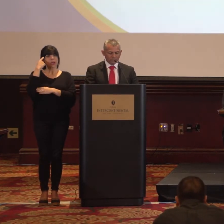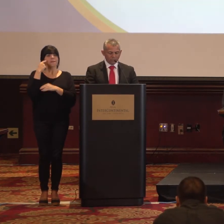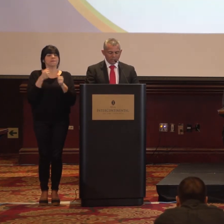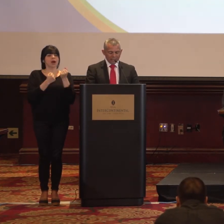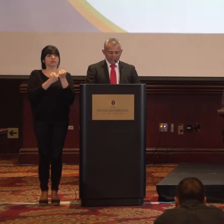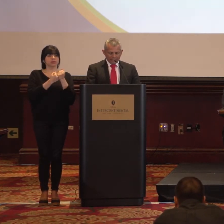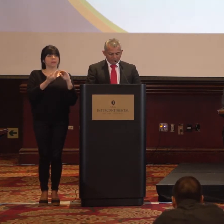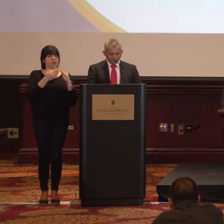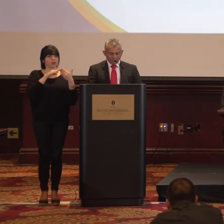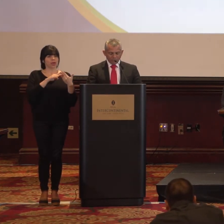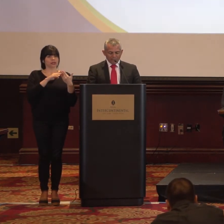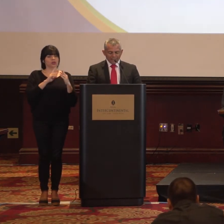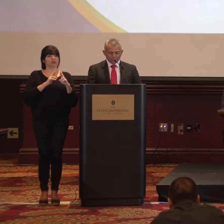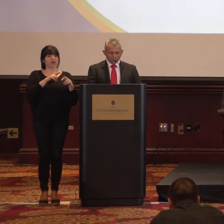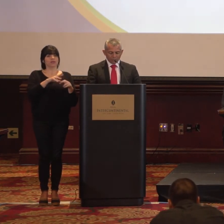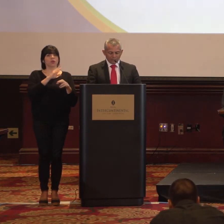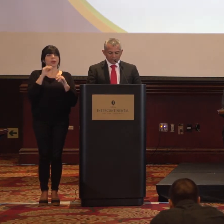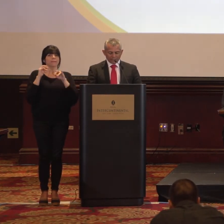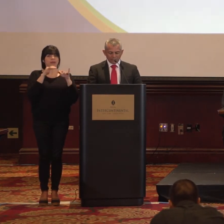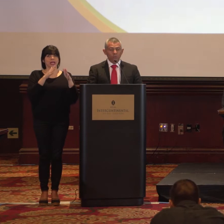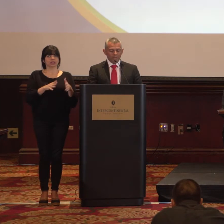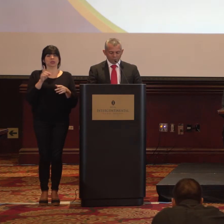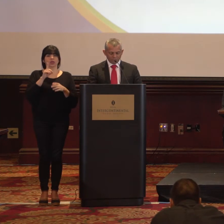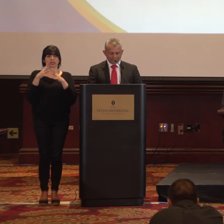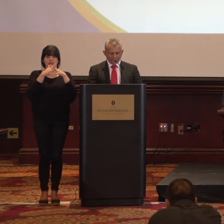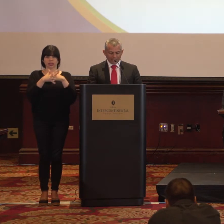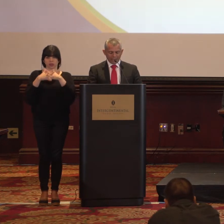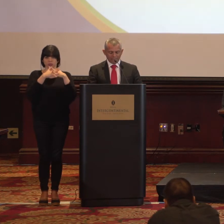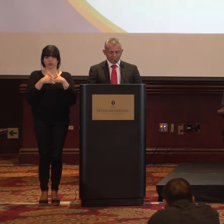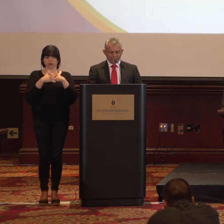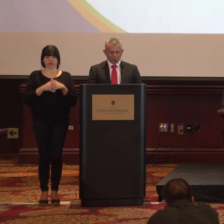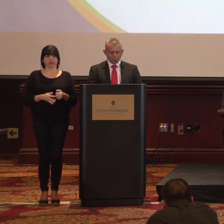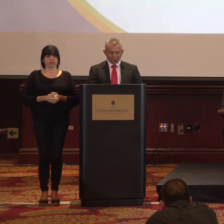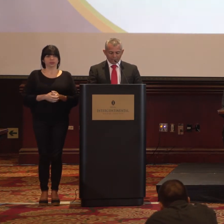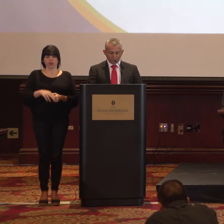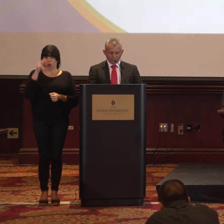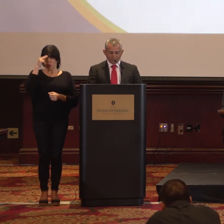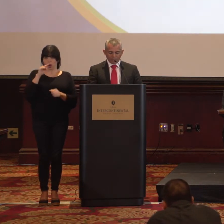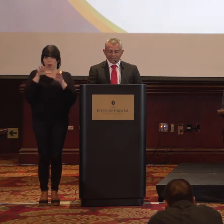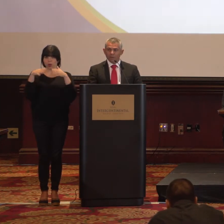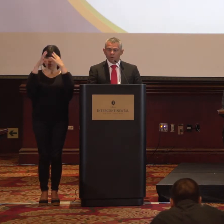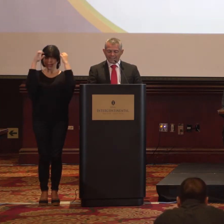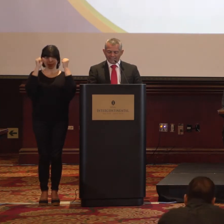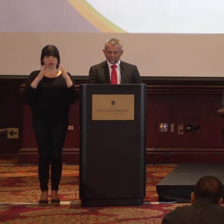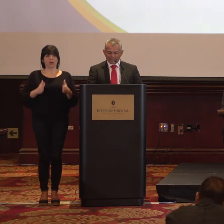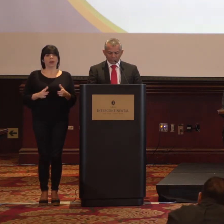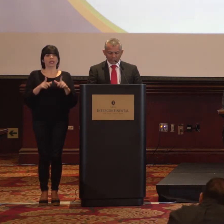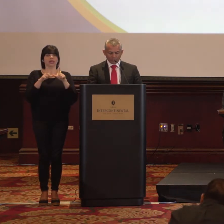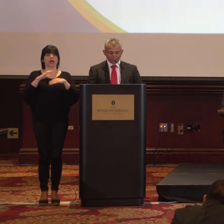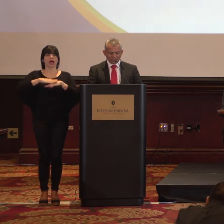la población refugio y migración de los Estados Unidos de América al honorable cuerpo diplomático